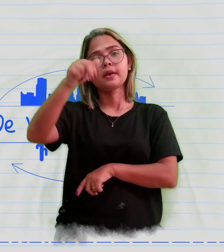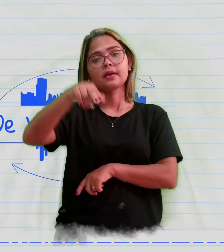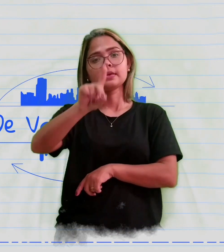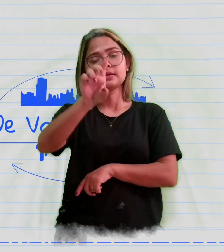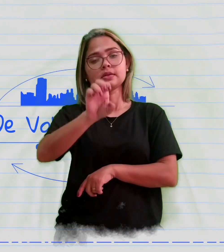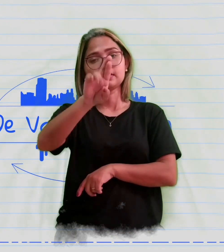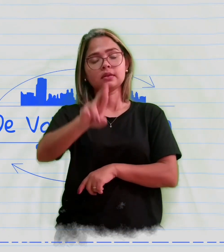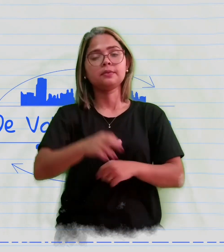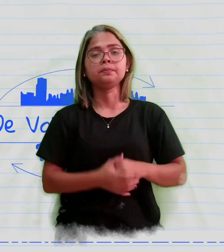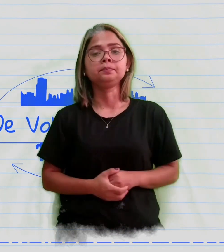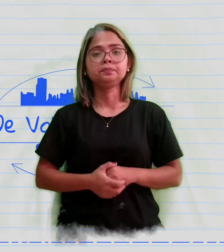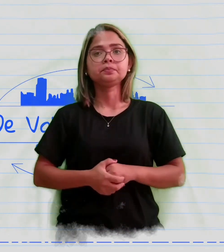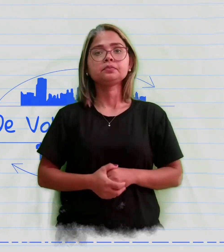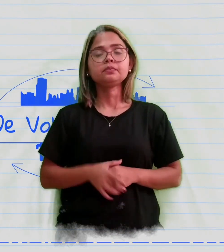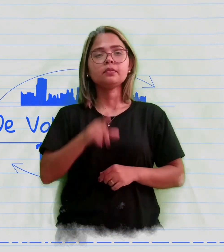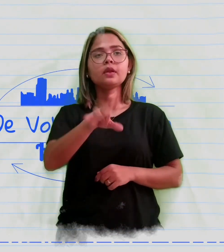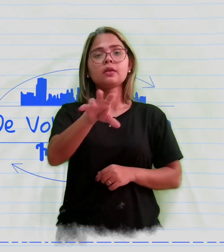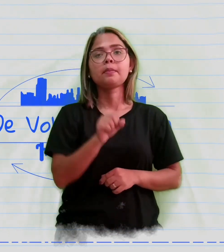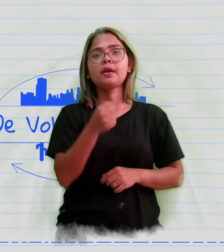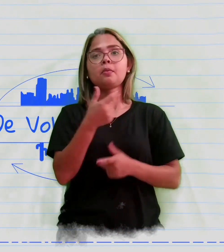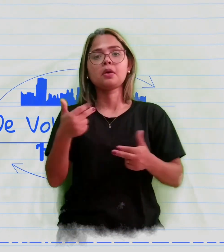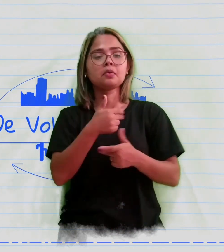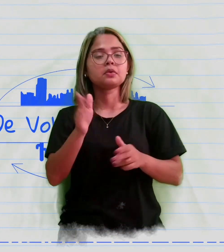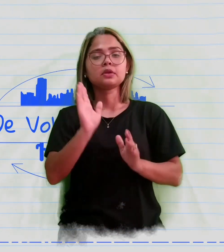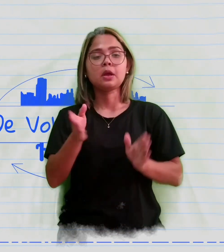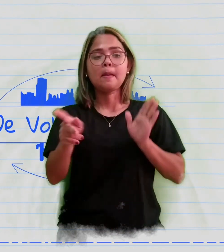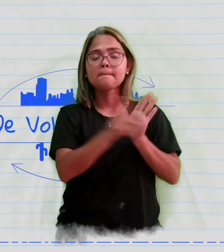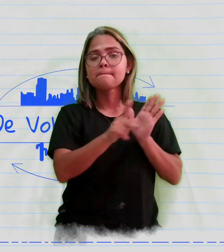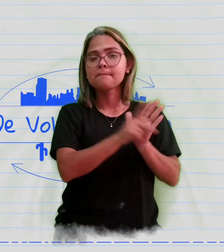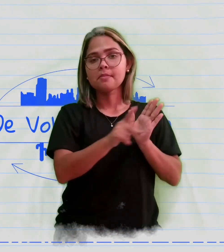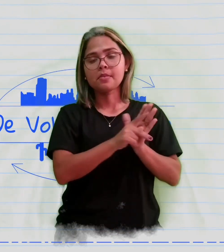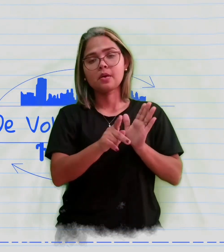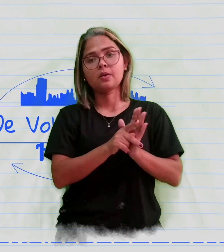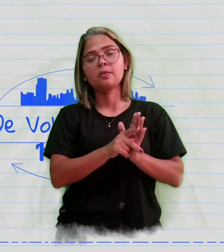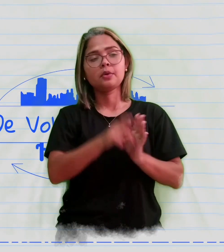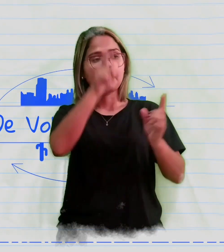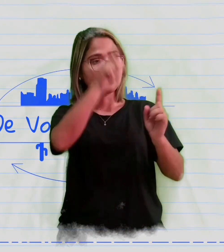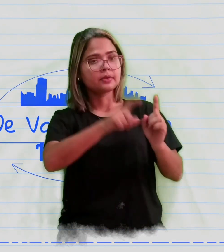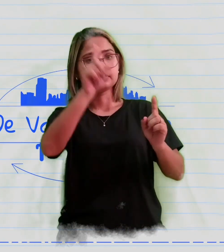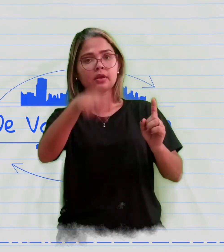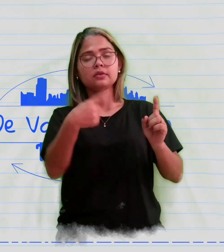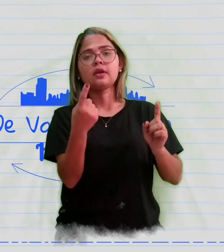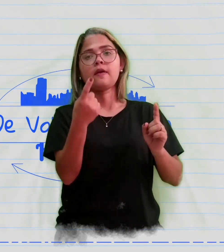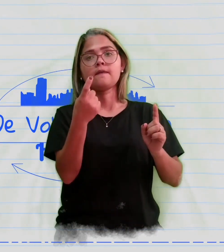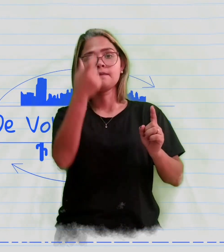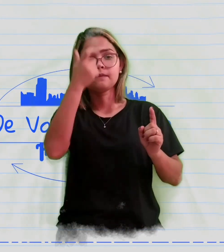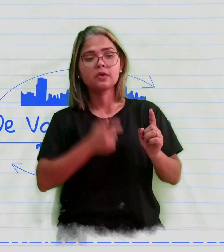no personagem, sabe? É, você pega uma coisa que já tá em você, ou que você absorve, né? E o personagem é você, só que é você de